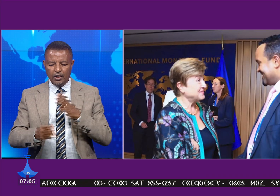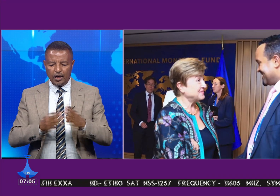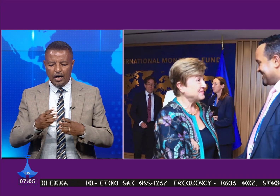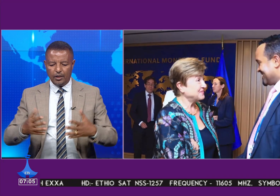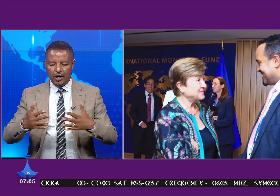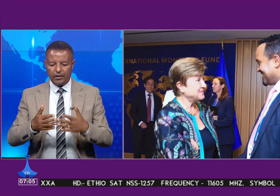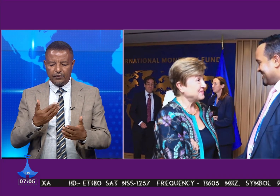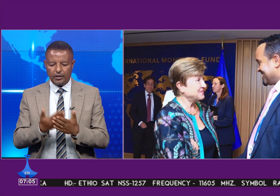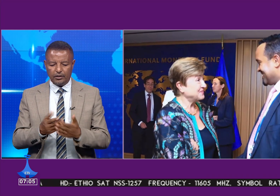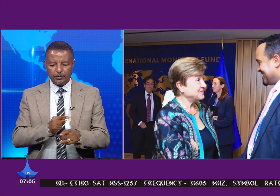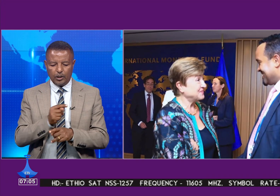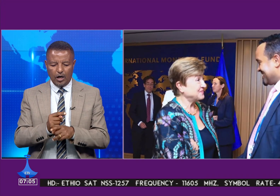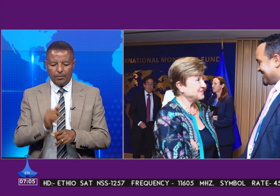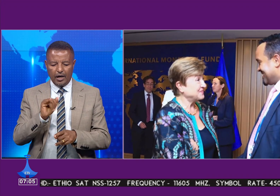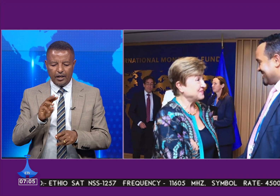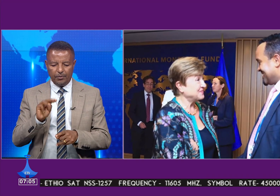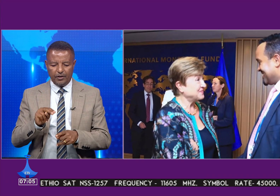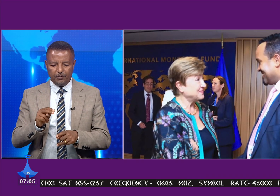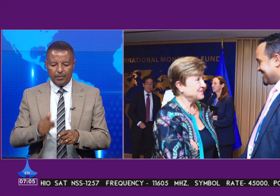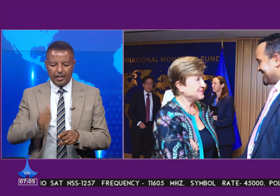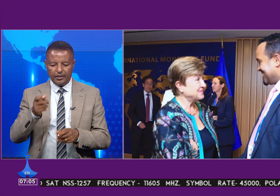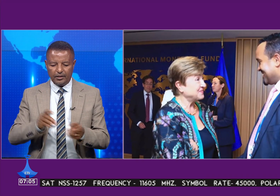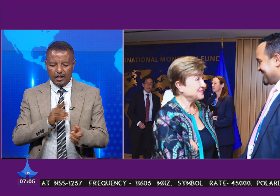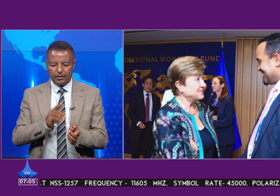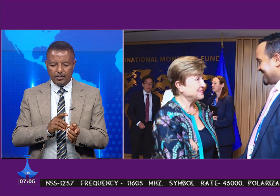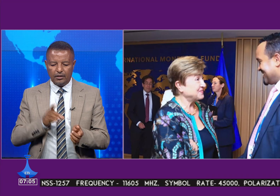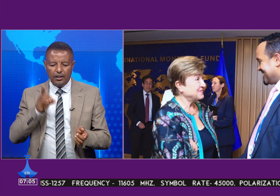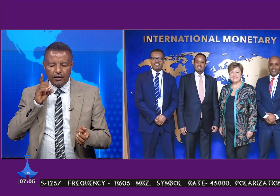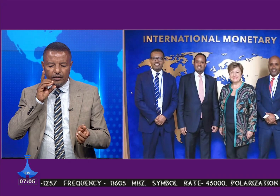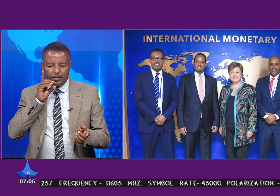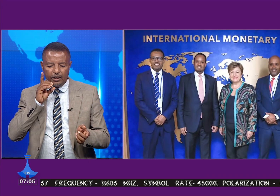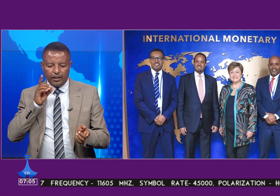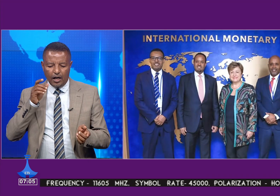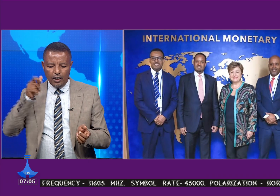ለጎን ከዓለም አቀፍ የገንዘብ ተቋም IMF ማኔጂንግ ዳይሬክተር